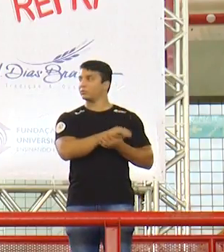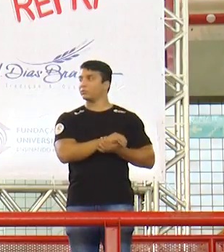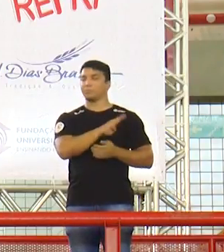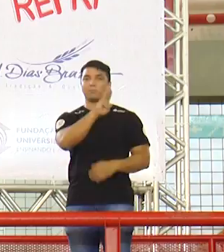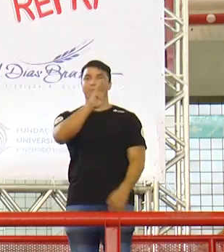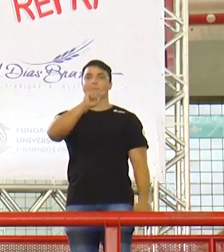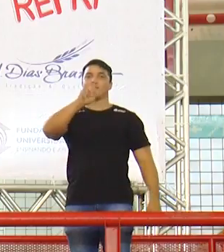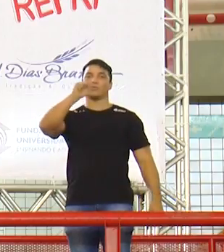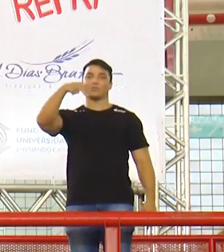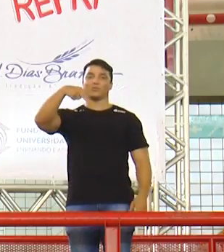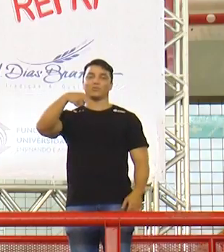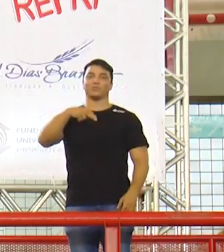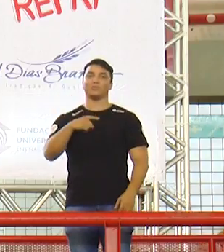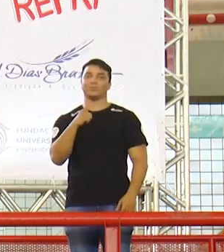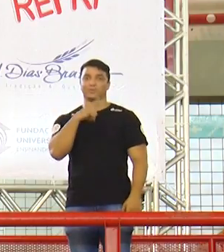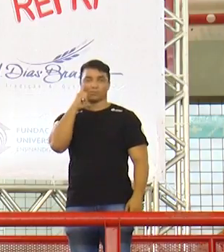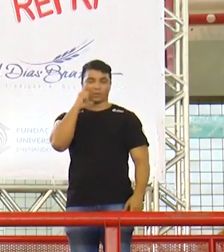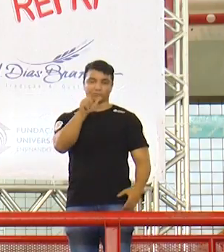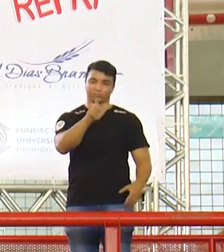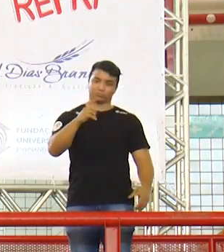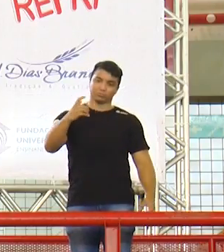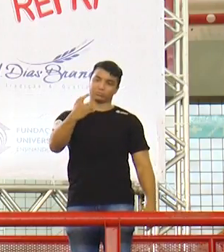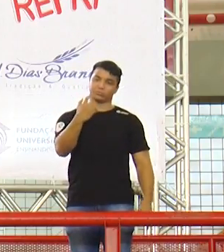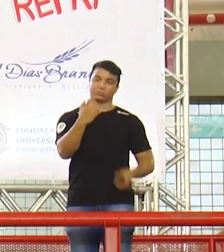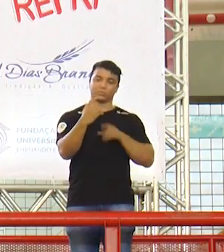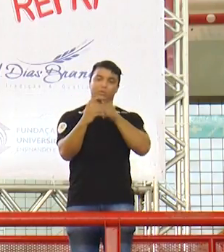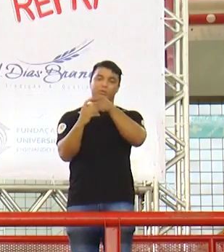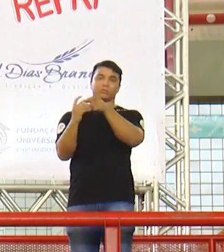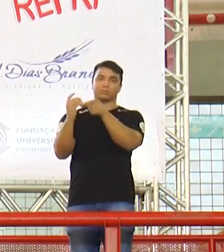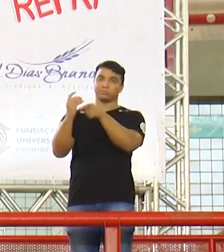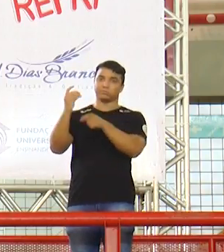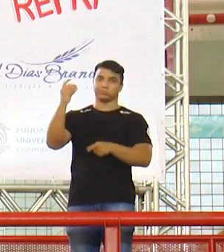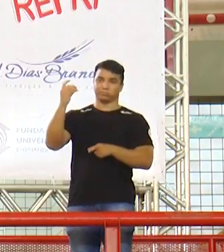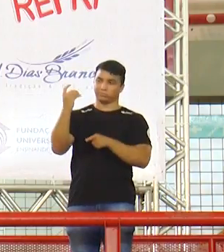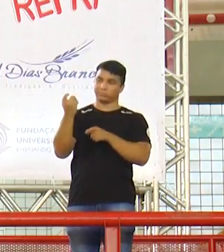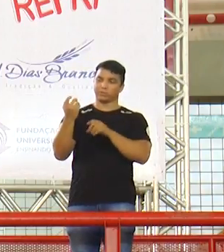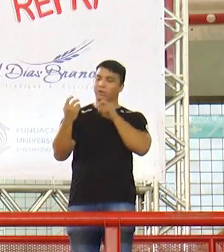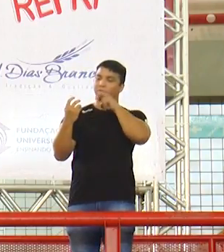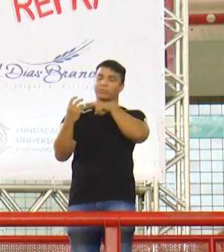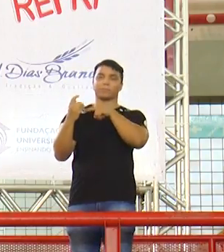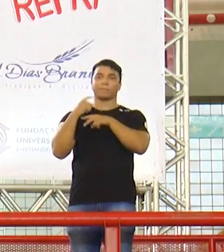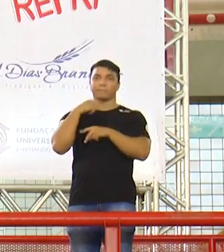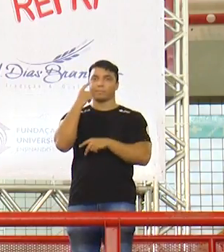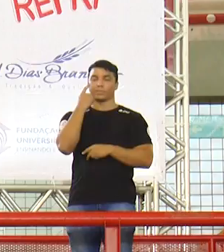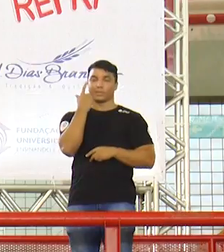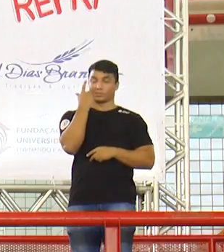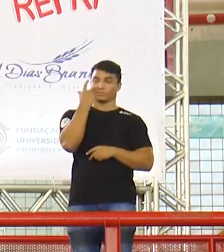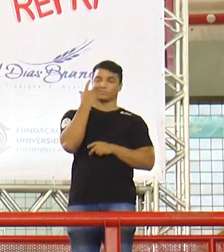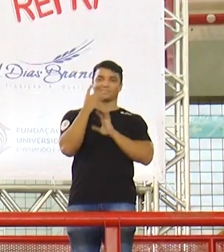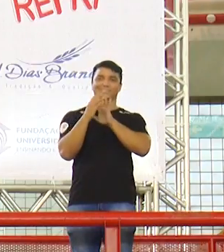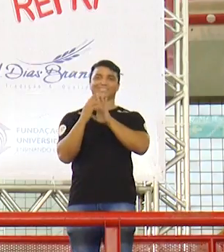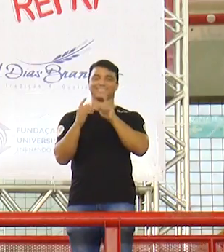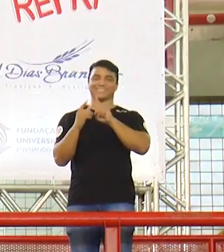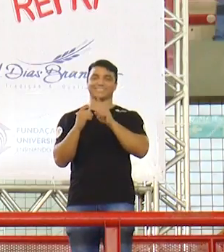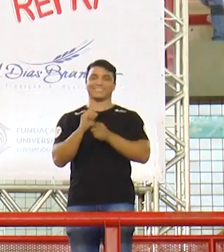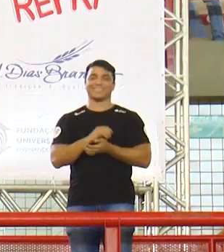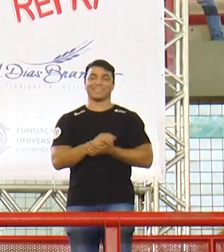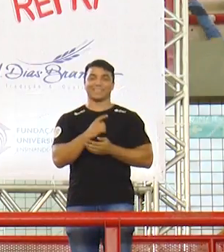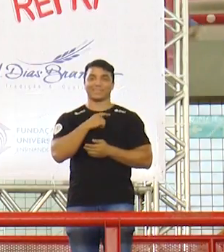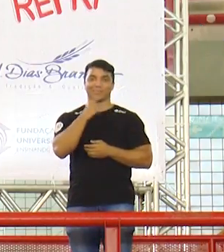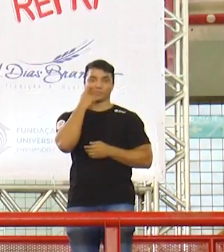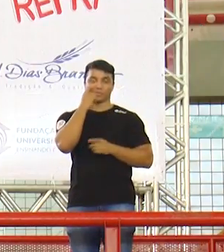Baygon, mas fiz. Pega a Baygon, o inseticida, bota um pouquinho no olho, aí vê